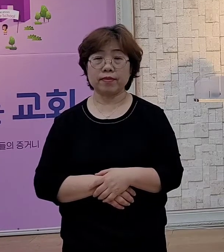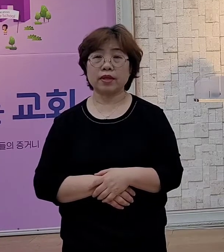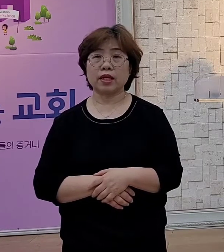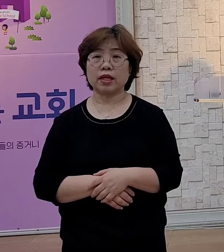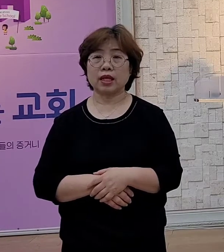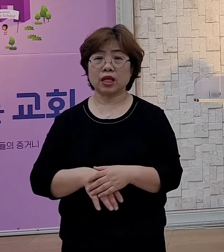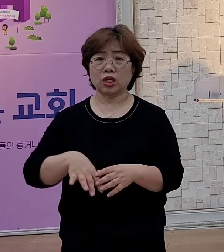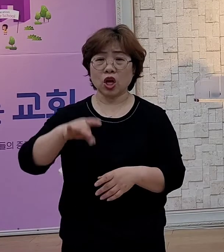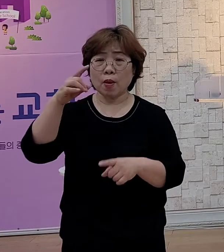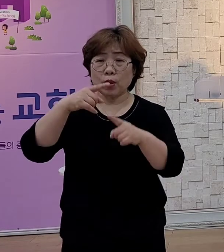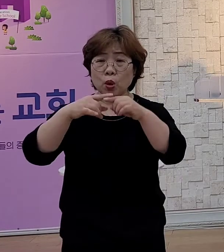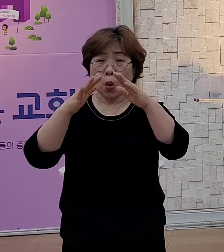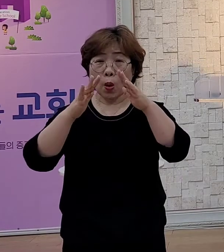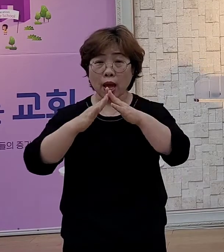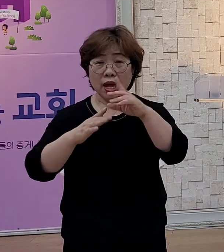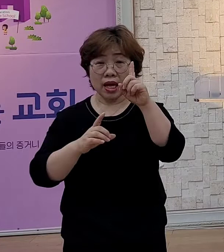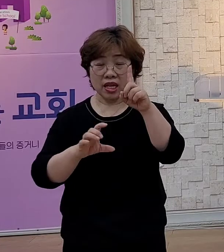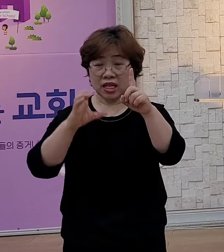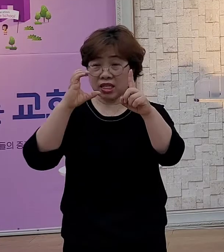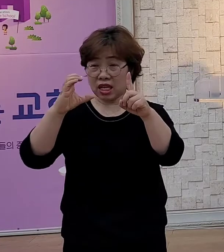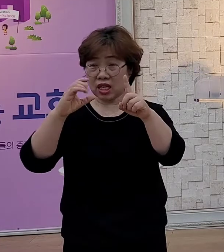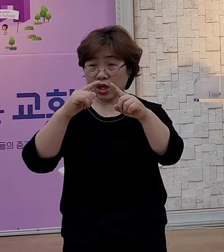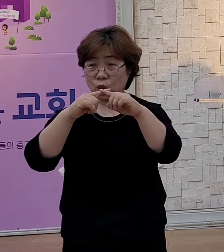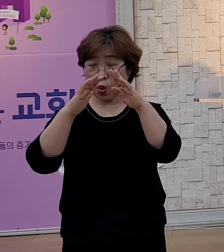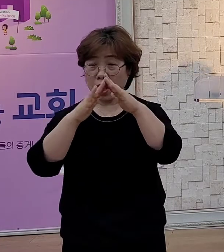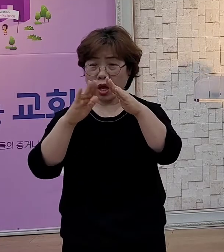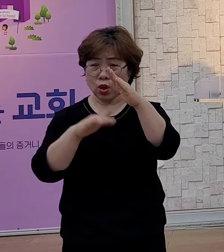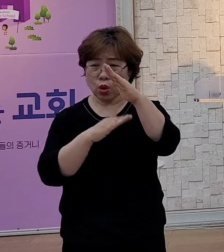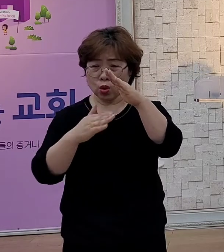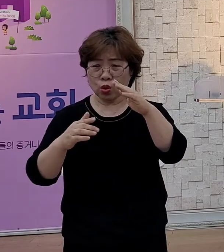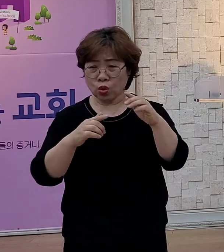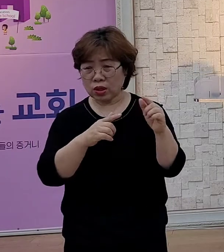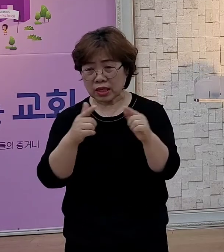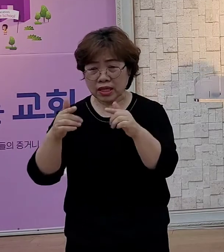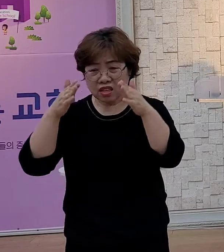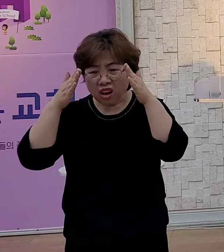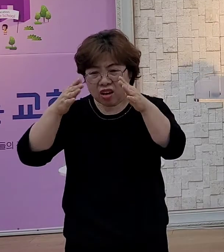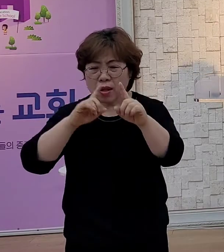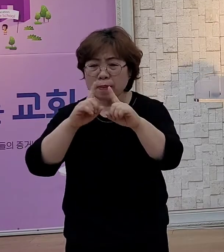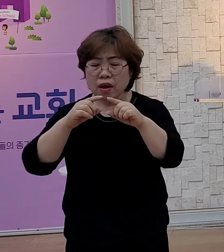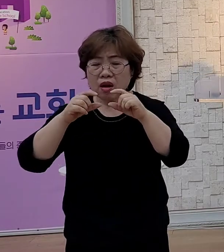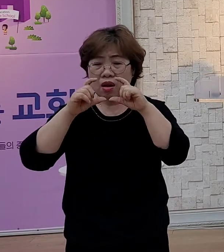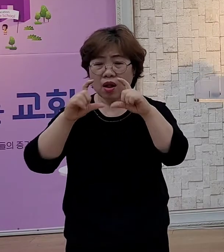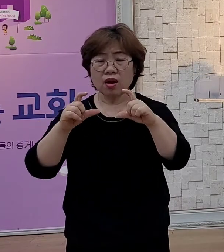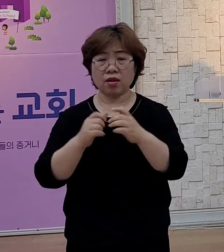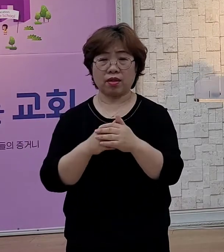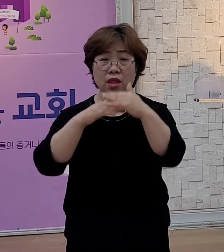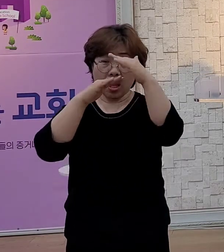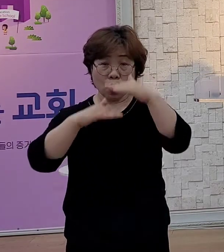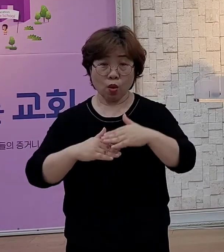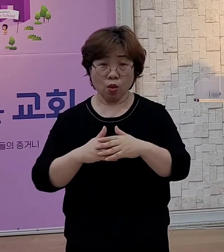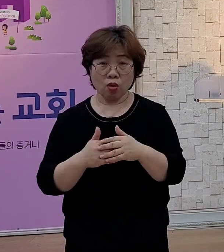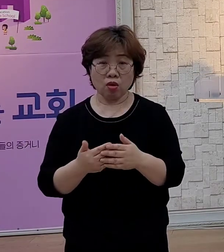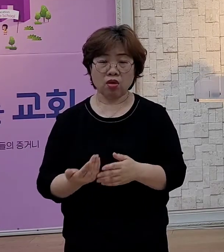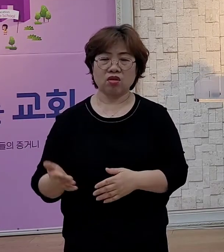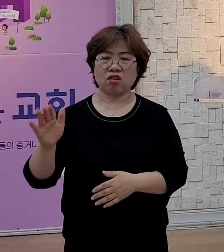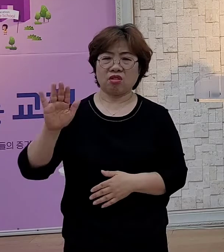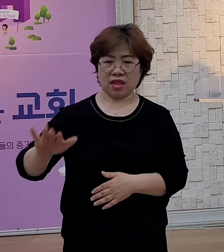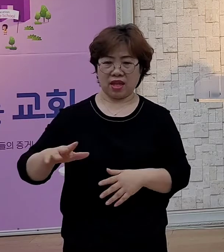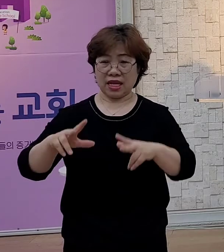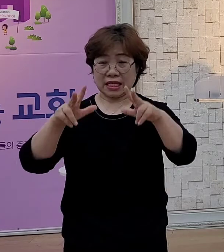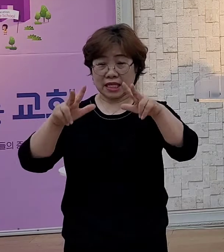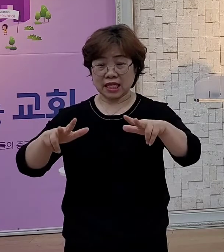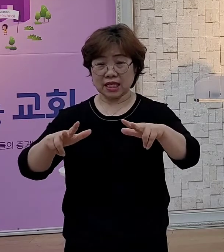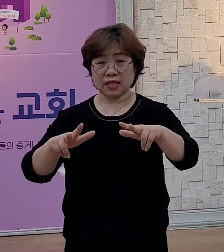그 초대교회 성도들에게 하는 말이거든요. 그런데 여러분 놀랍게도 지금